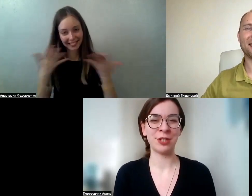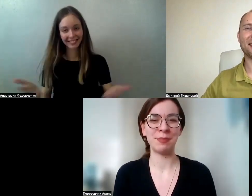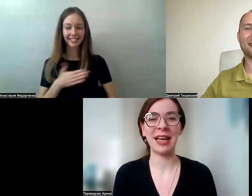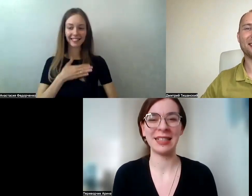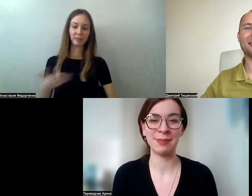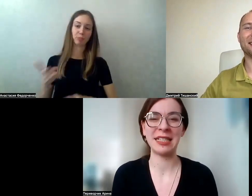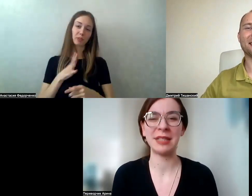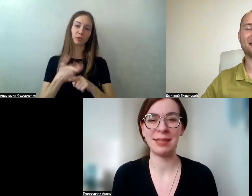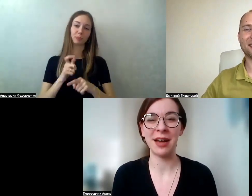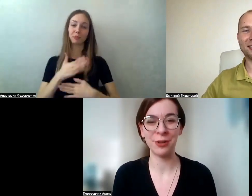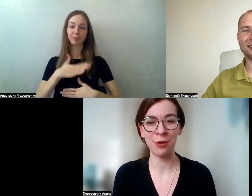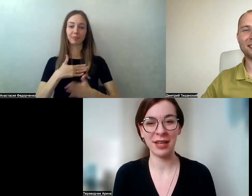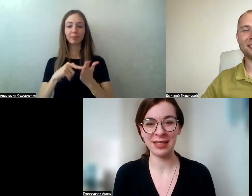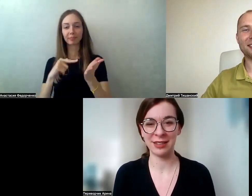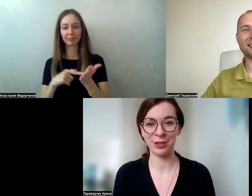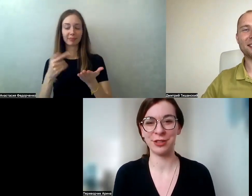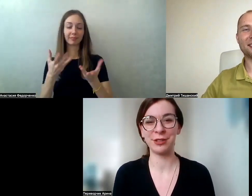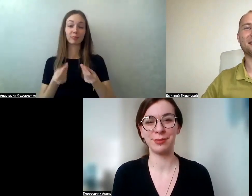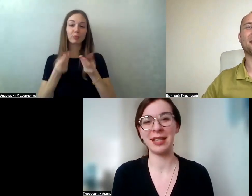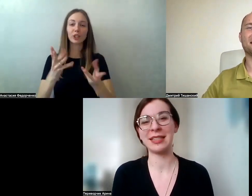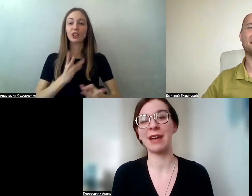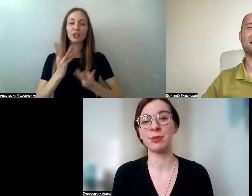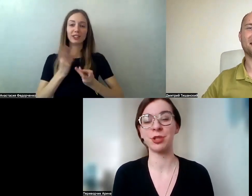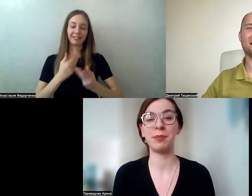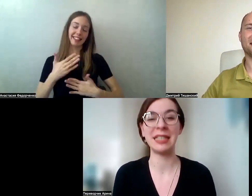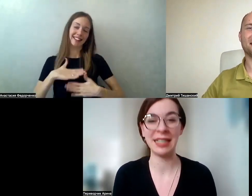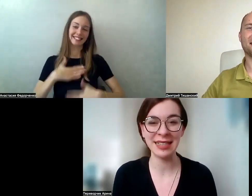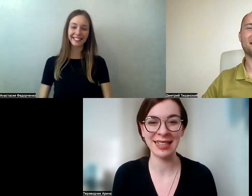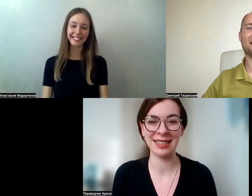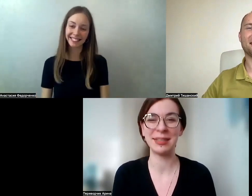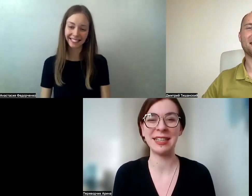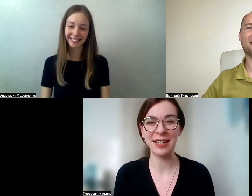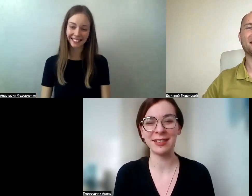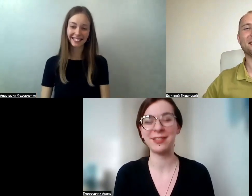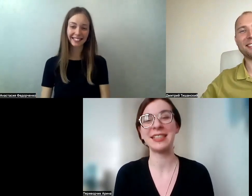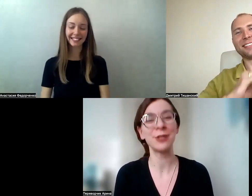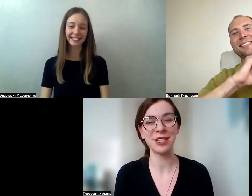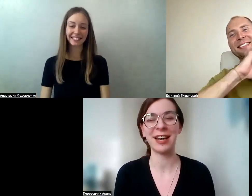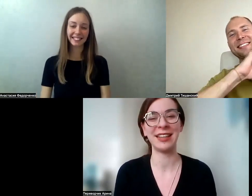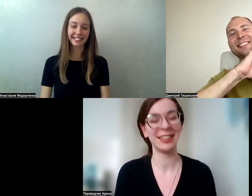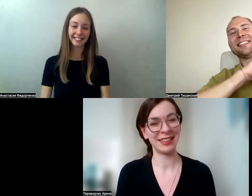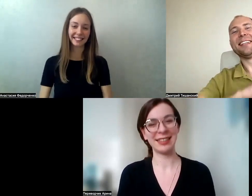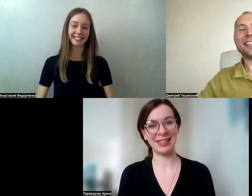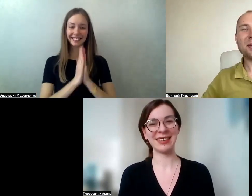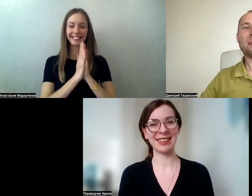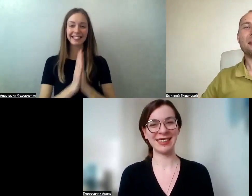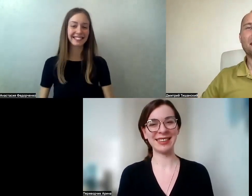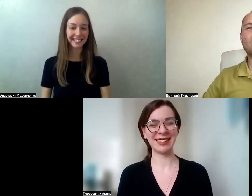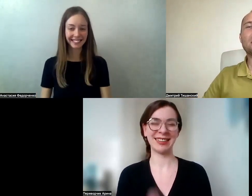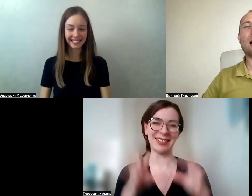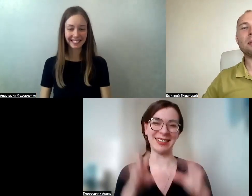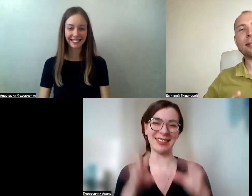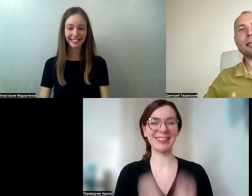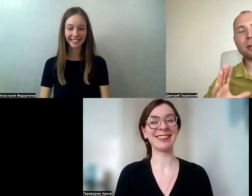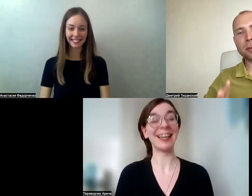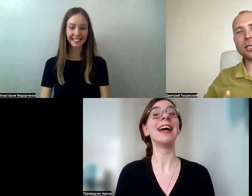Мне очень приятно. Спасибо тебе огромное за то, что у меня есть такая возможность поделиться, замотивировать вас. Я очень рада.